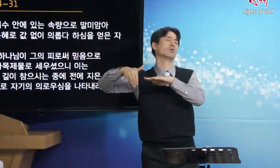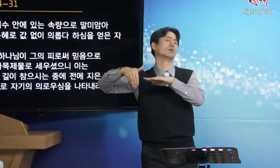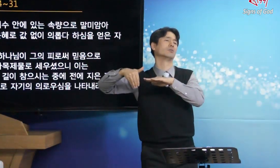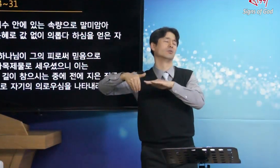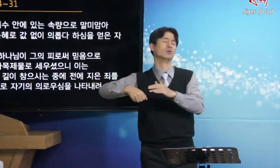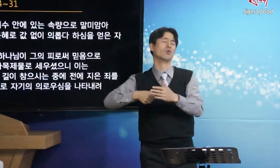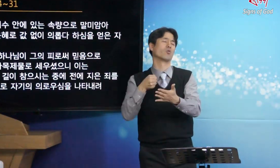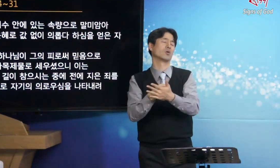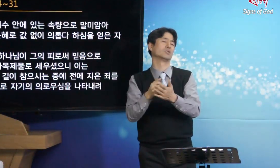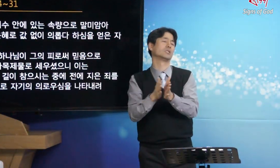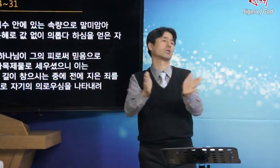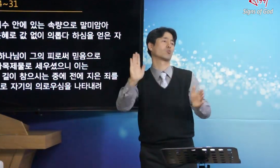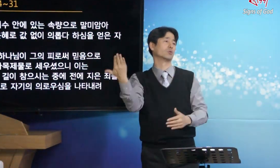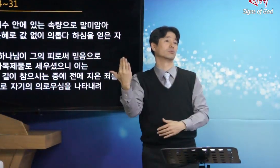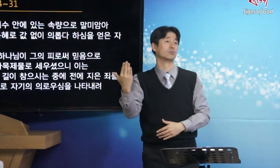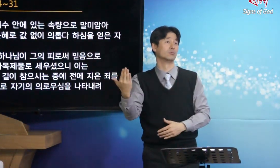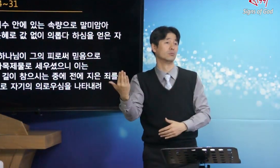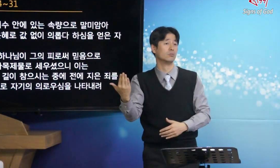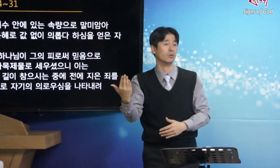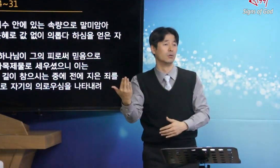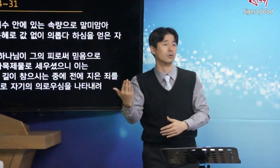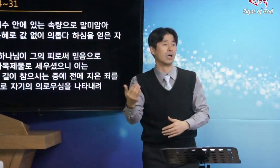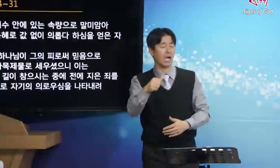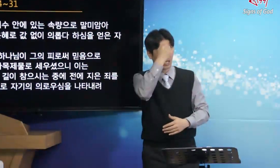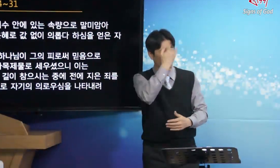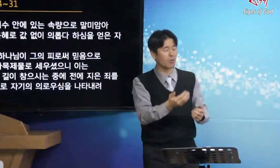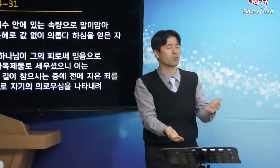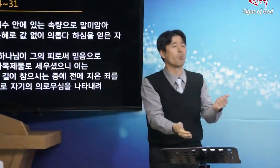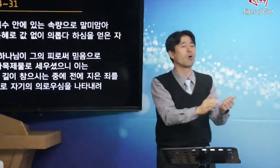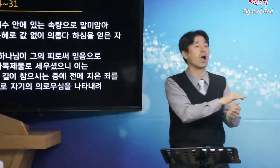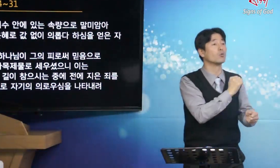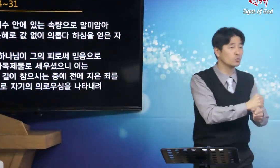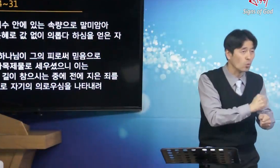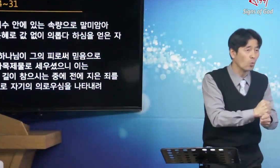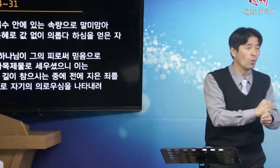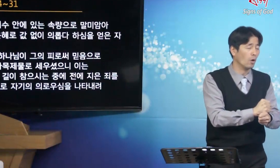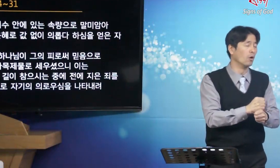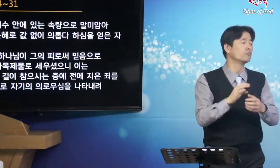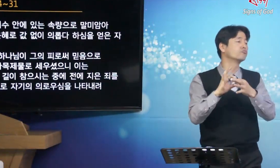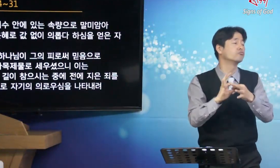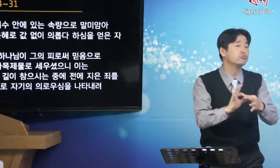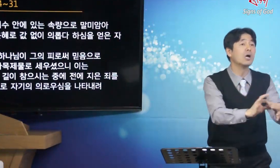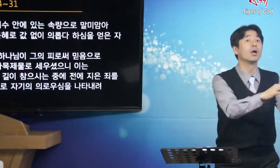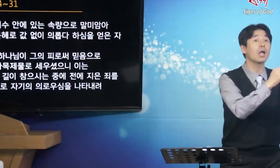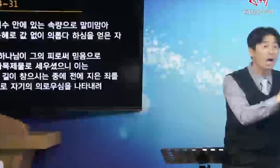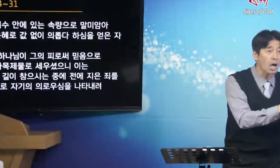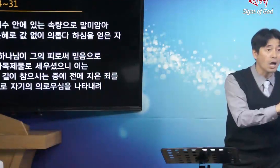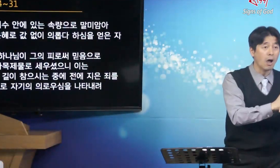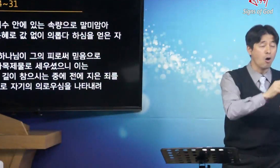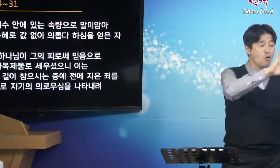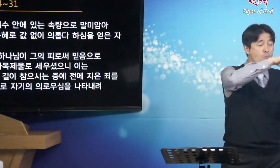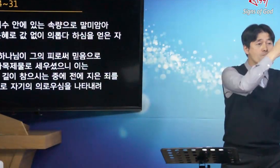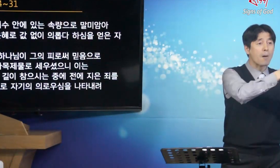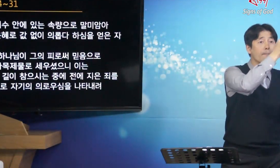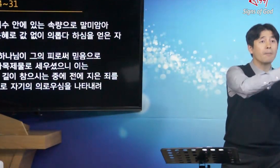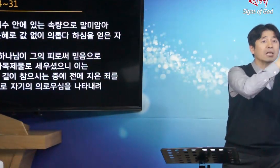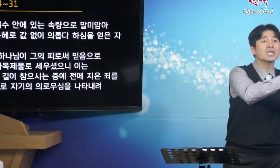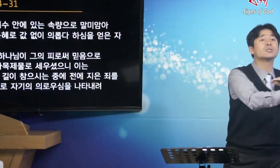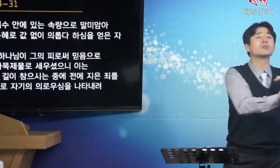그것은 바로 복음, 하나님께서 계획하시고 정하신 것이죠. 그 모든 죄를 덮어주시고